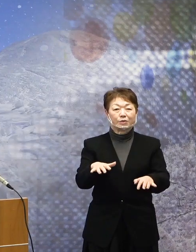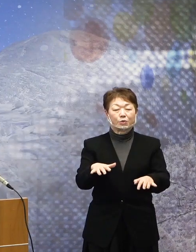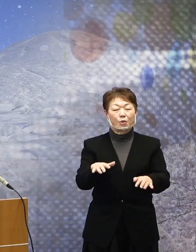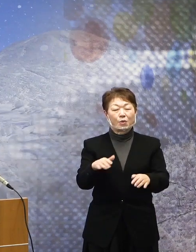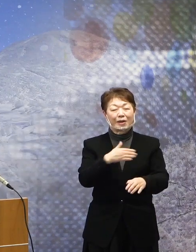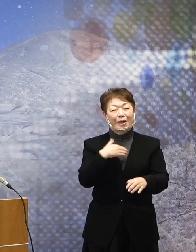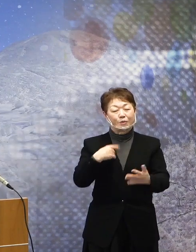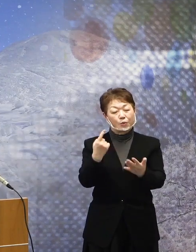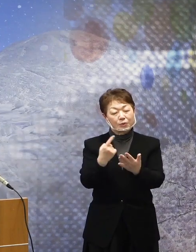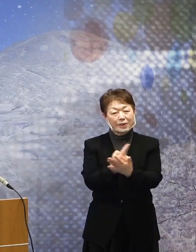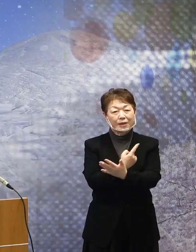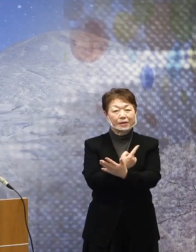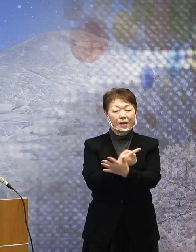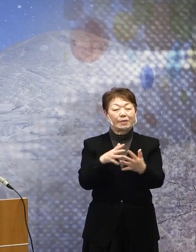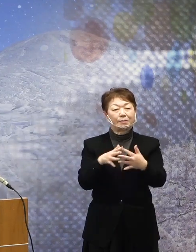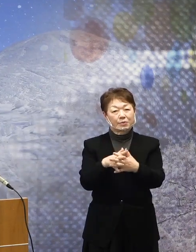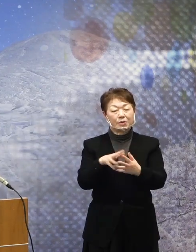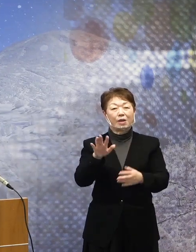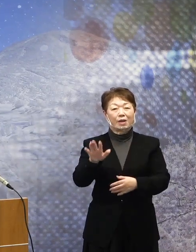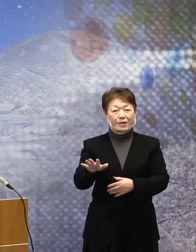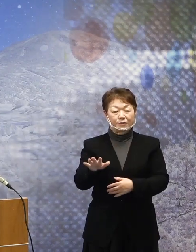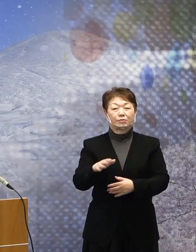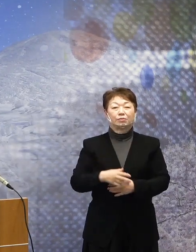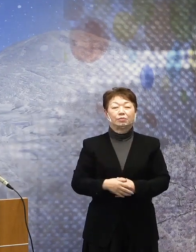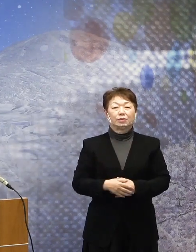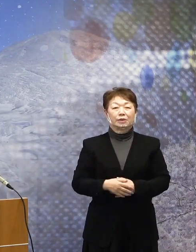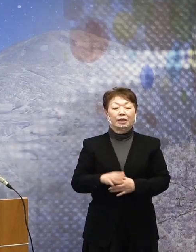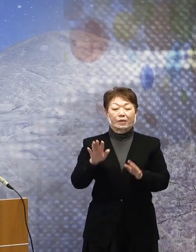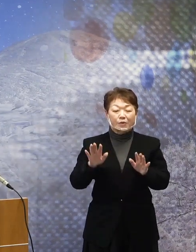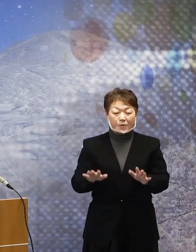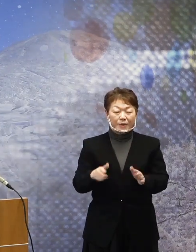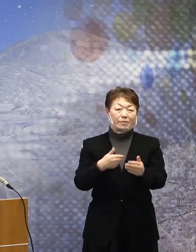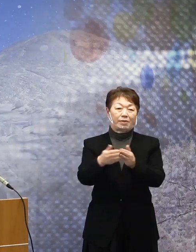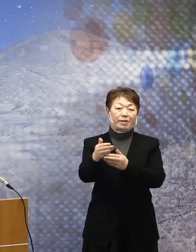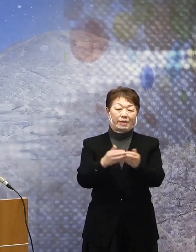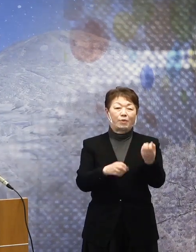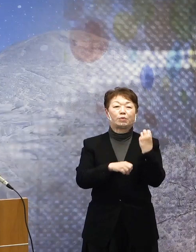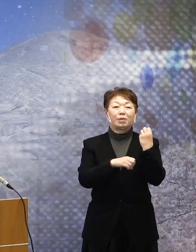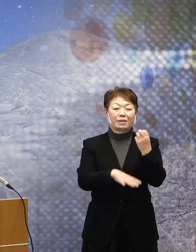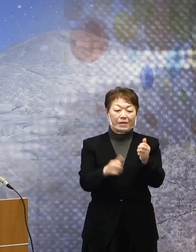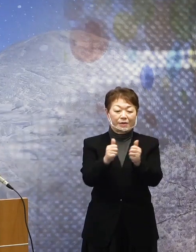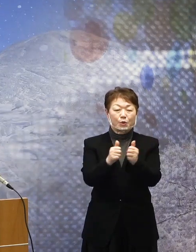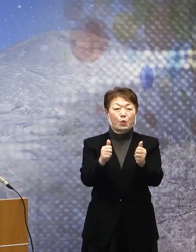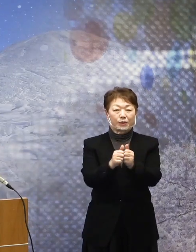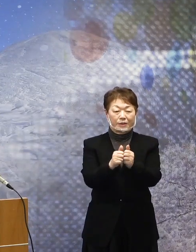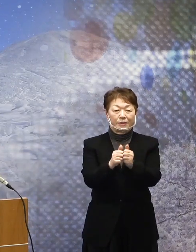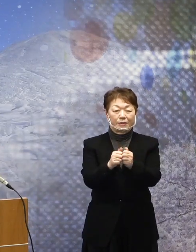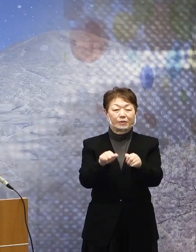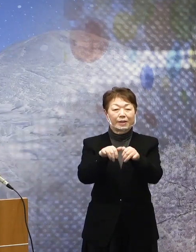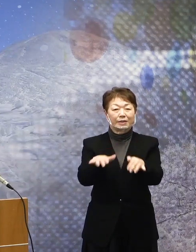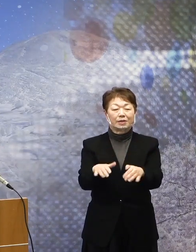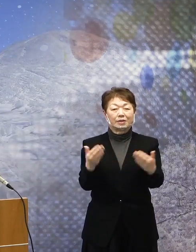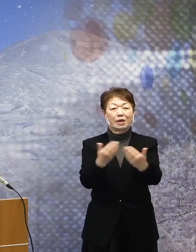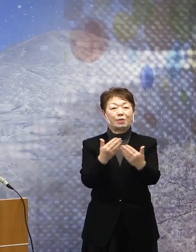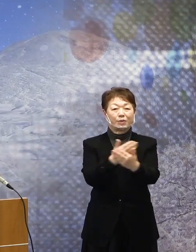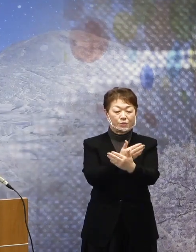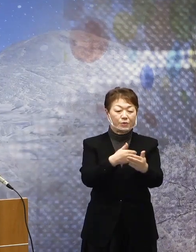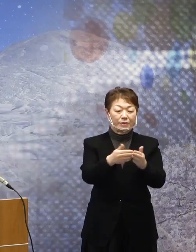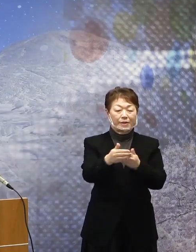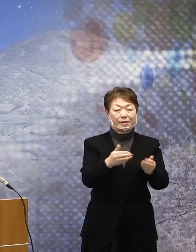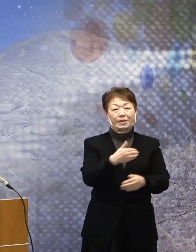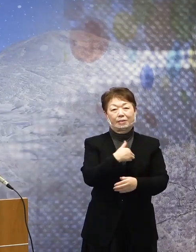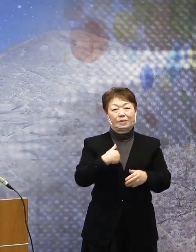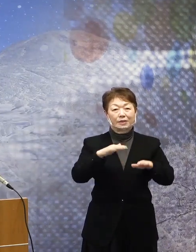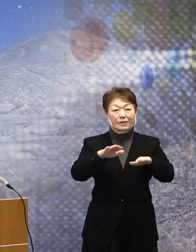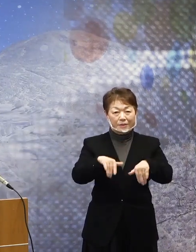可能性があるとなった場合は、今回の経験を踏まえて速やかに協議体制に移るという経験ができたことは確かです